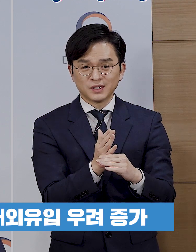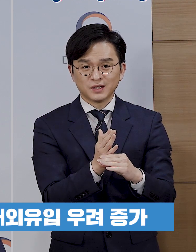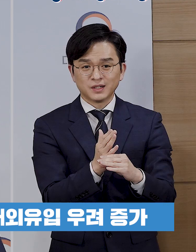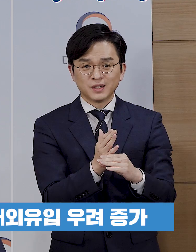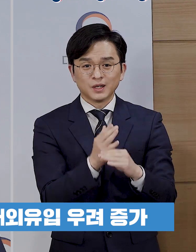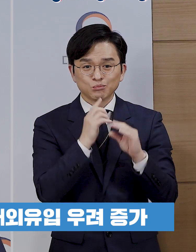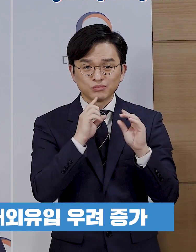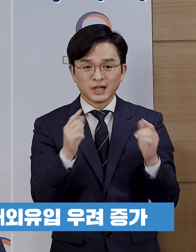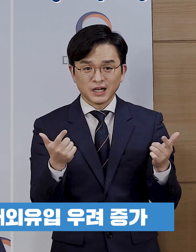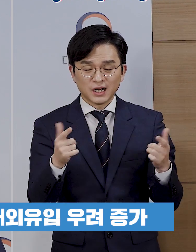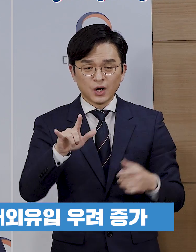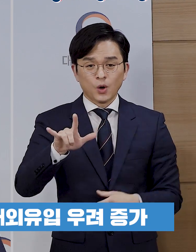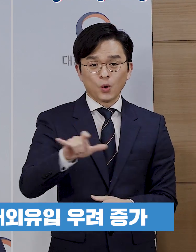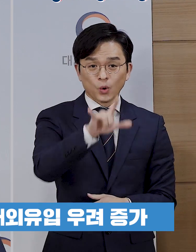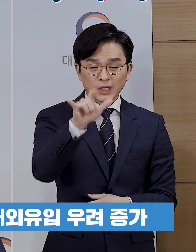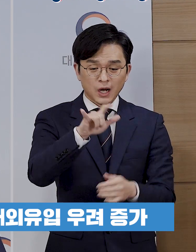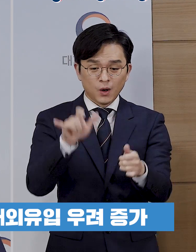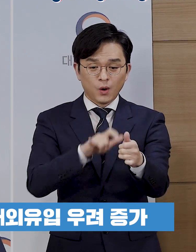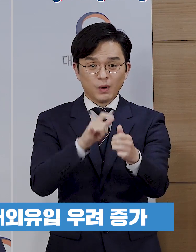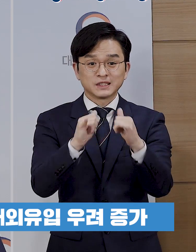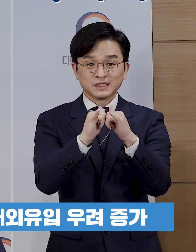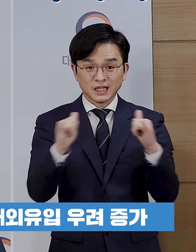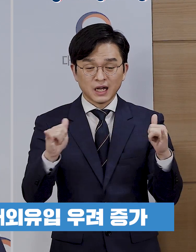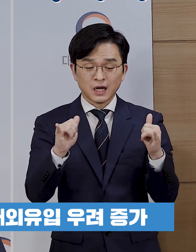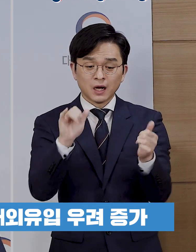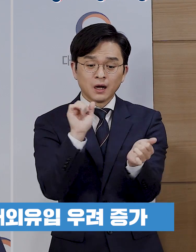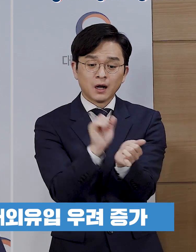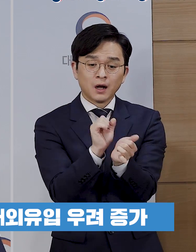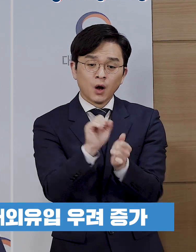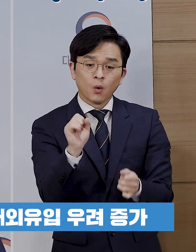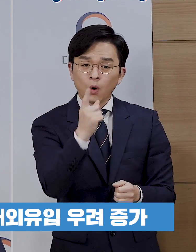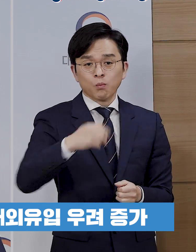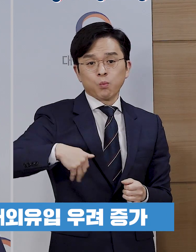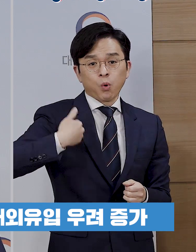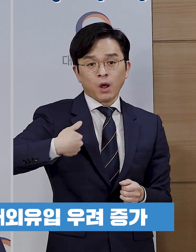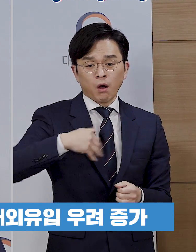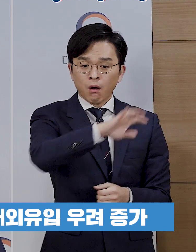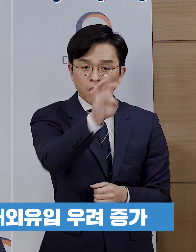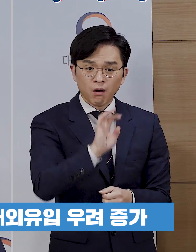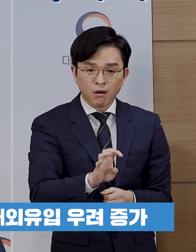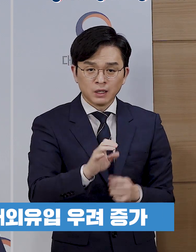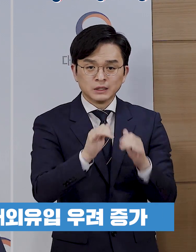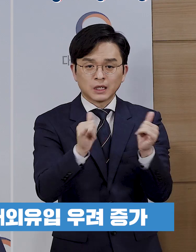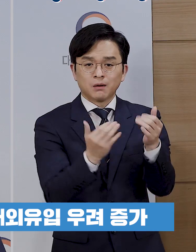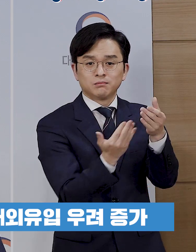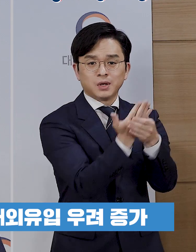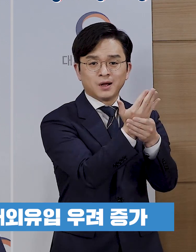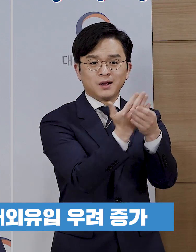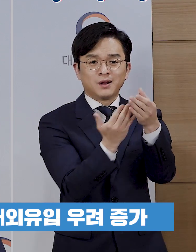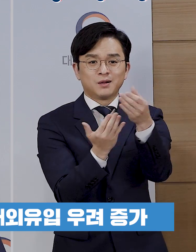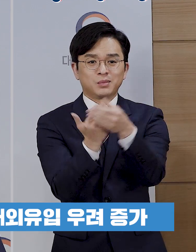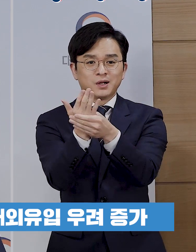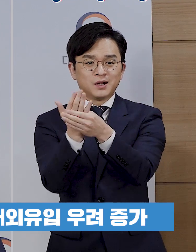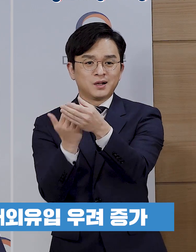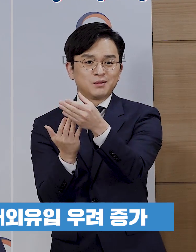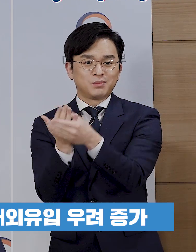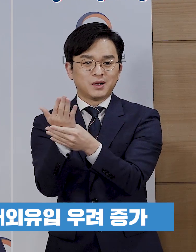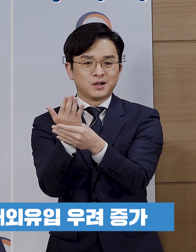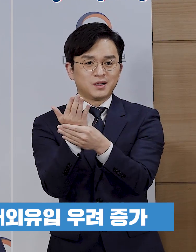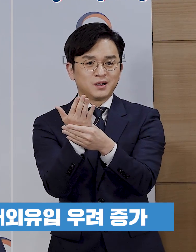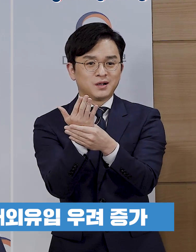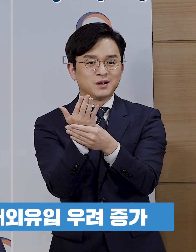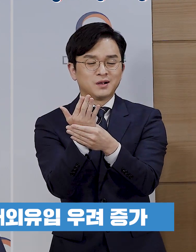전국적으로도 감염 경로를 확인하기 어려운 코로나19 감염이 산발적으로 발생하고 있어 일부 지역